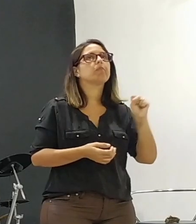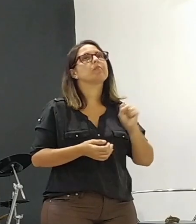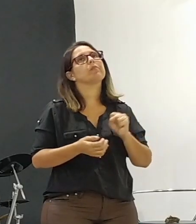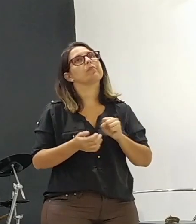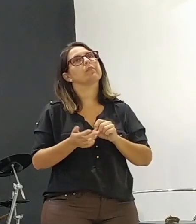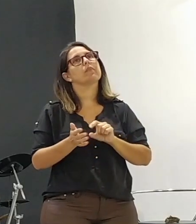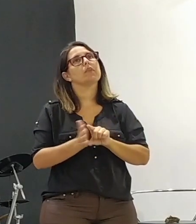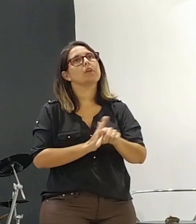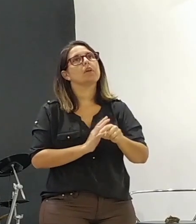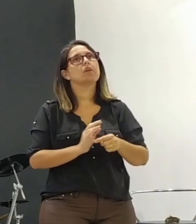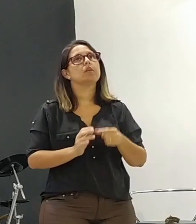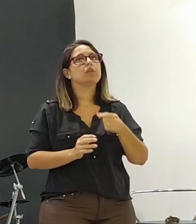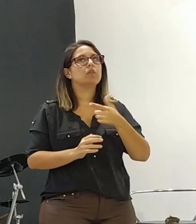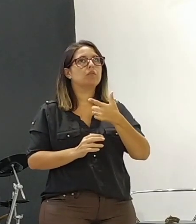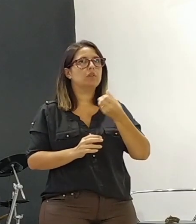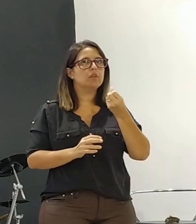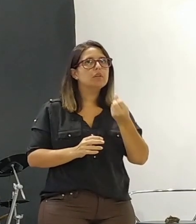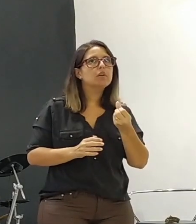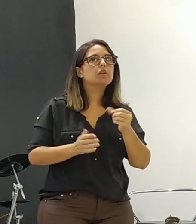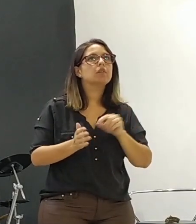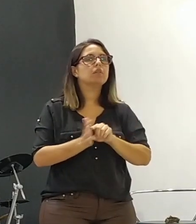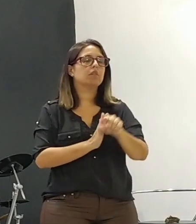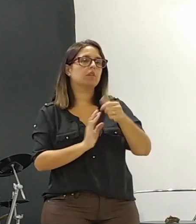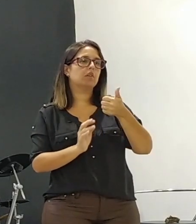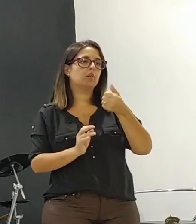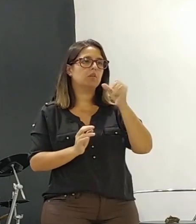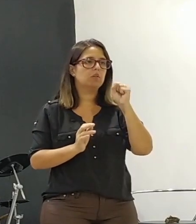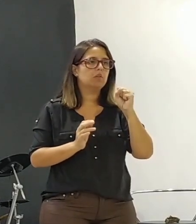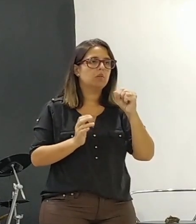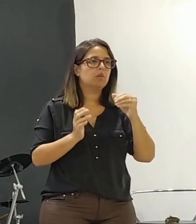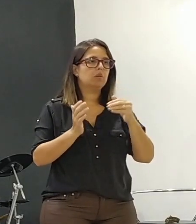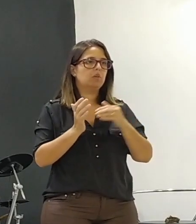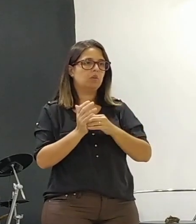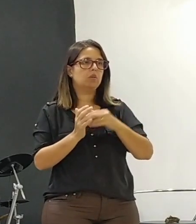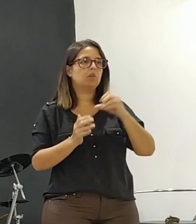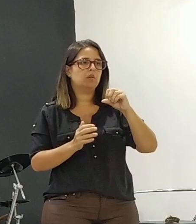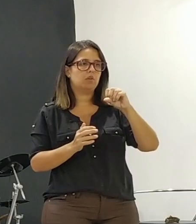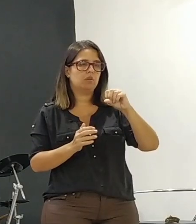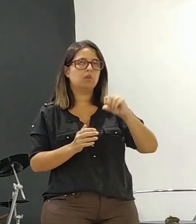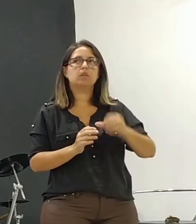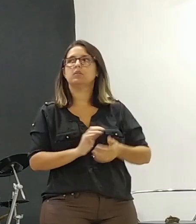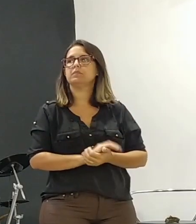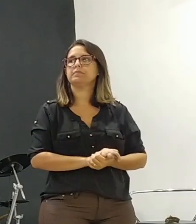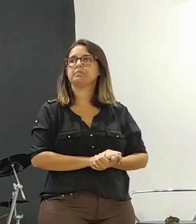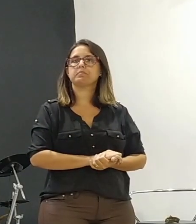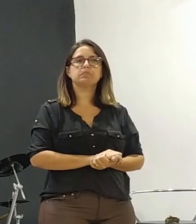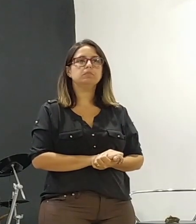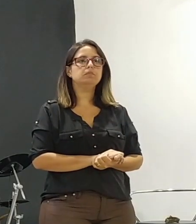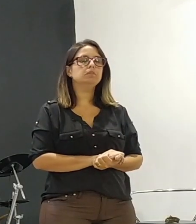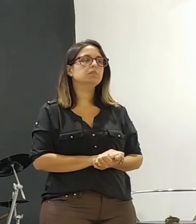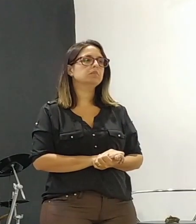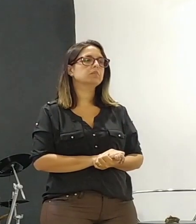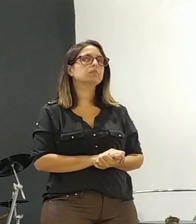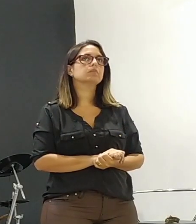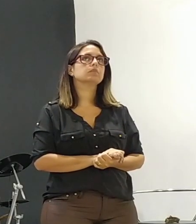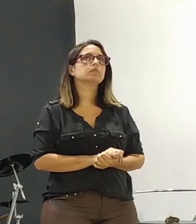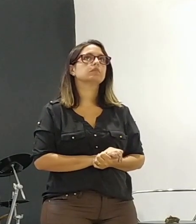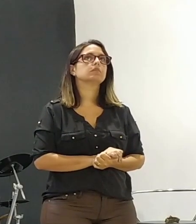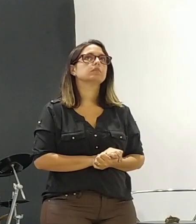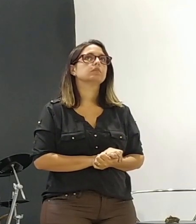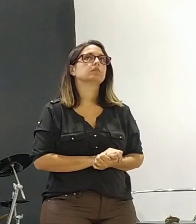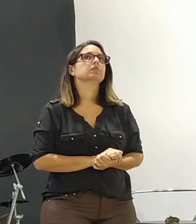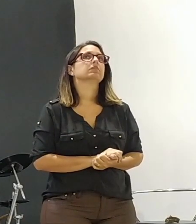versículos 18 e 19. Primeiro, Mateus 26, 18 e 19.